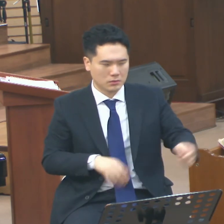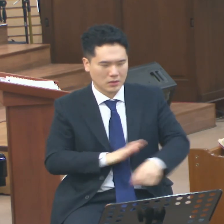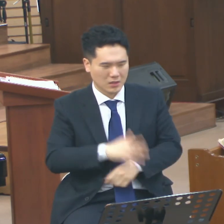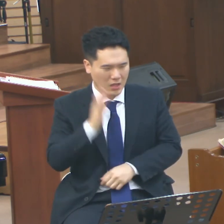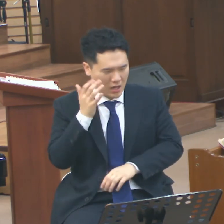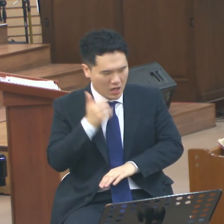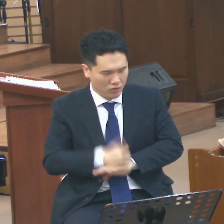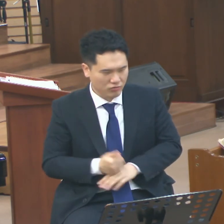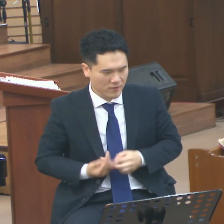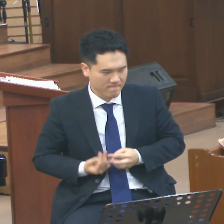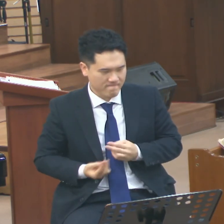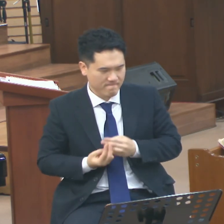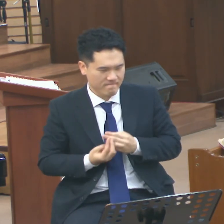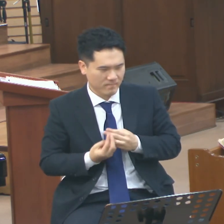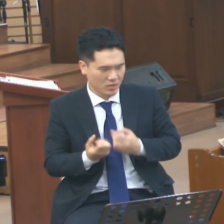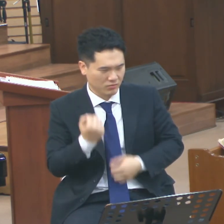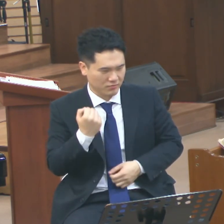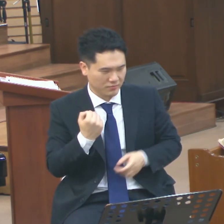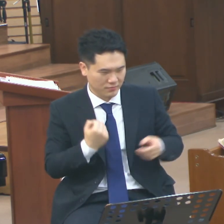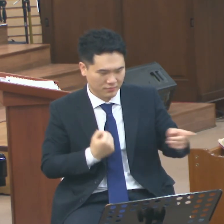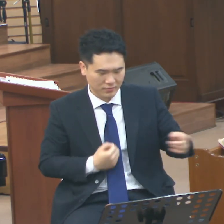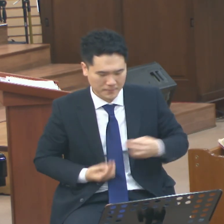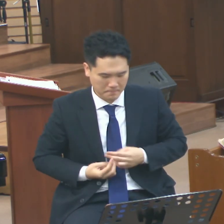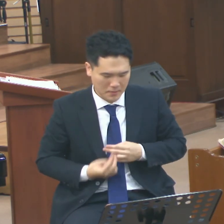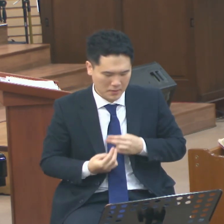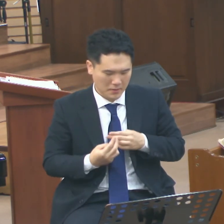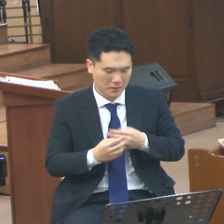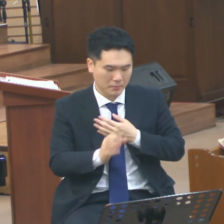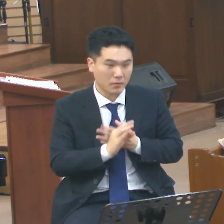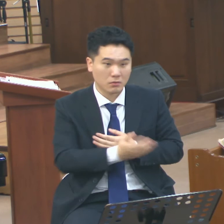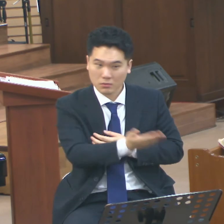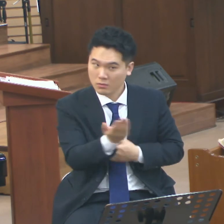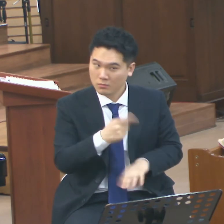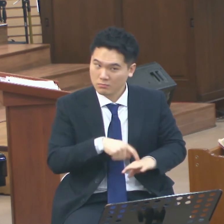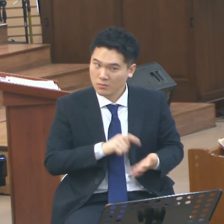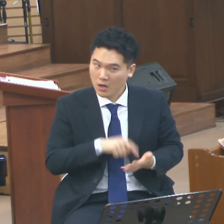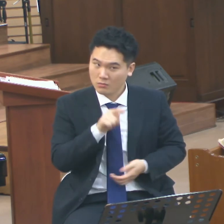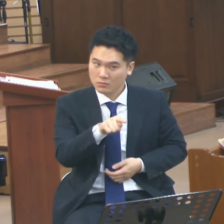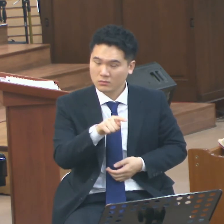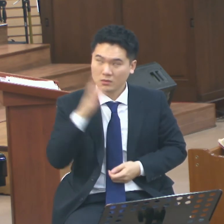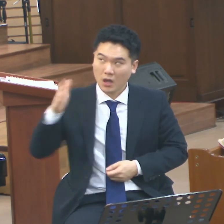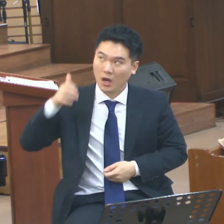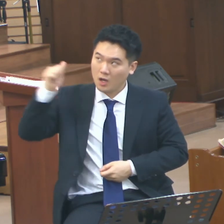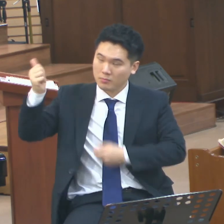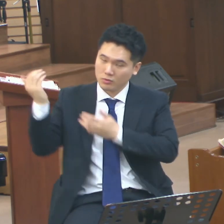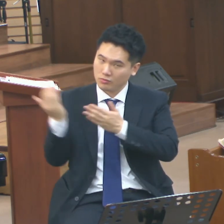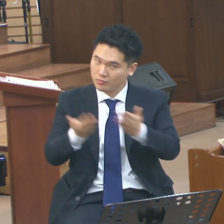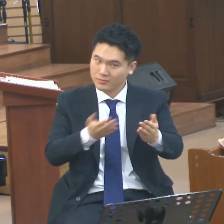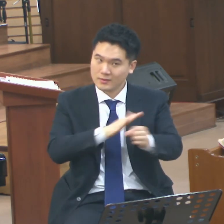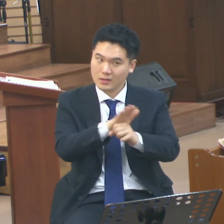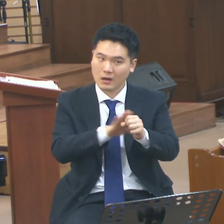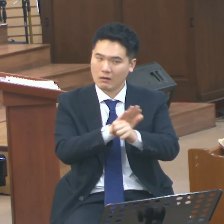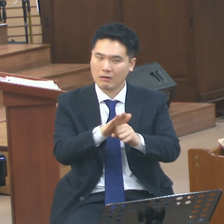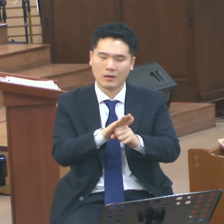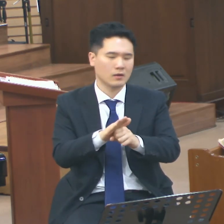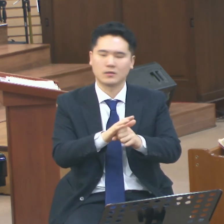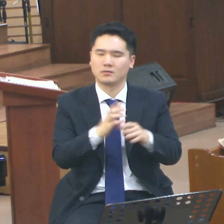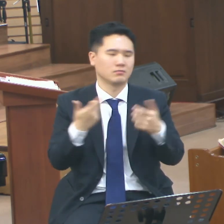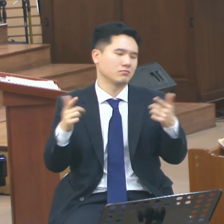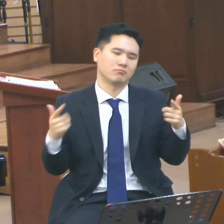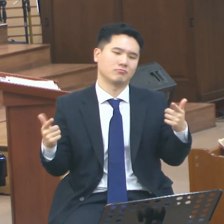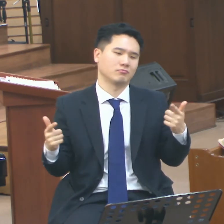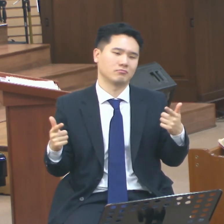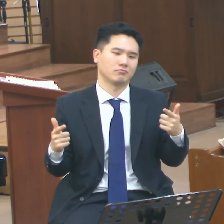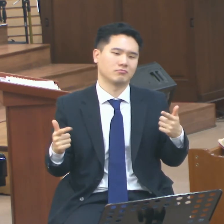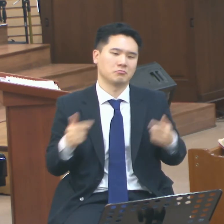만약에 갖는다면요. 저는 하나님 주신 사랑의 법 안에 있는 게 아니에요. 법을 지키지 않는